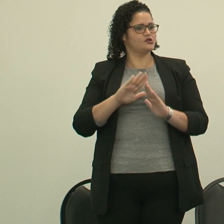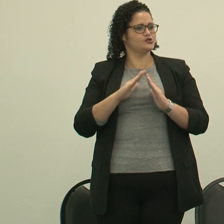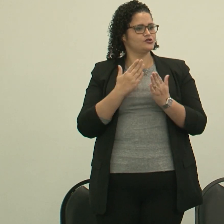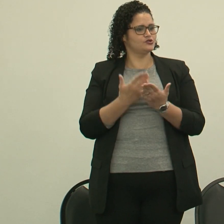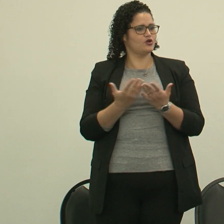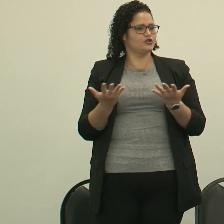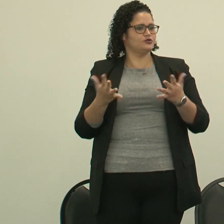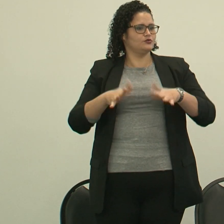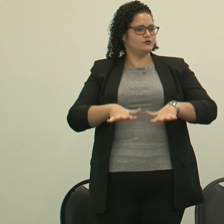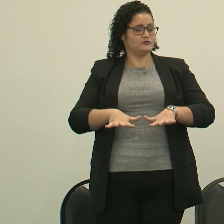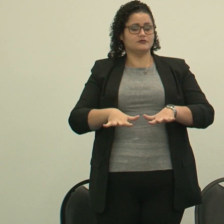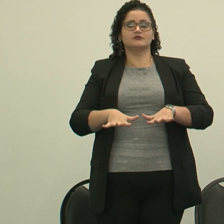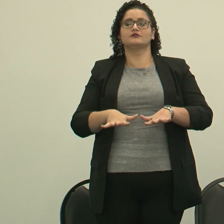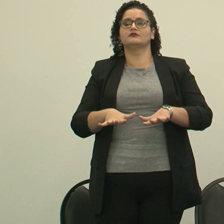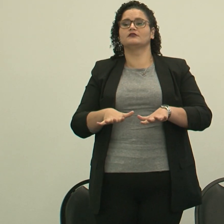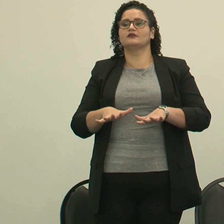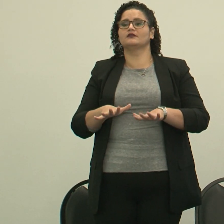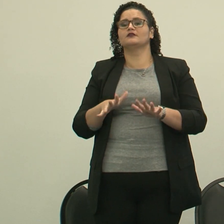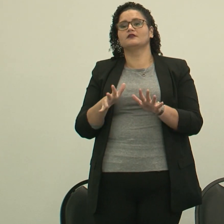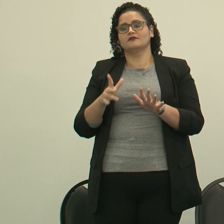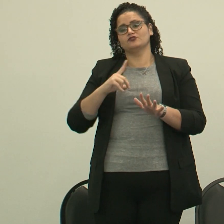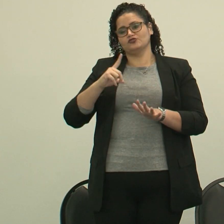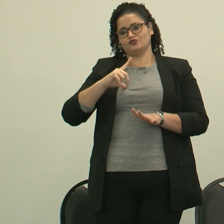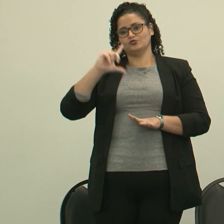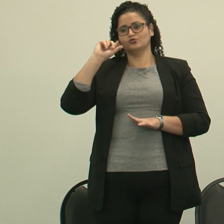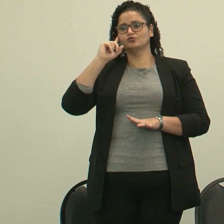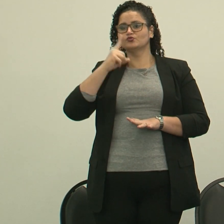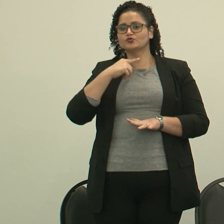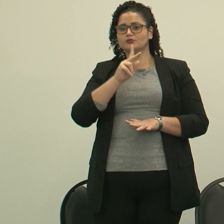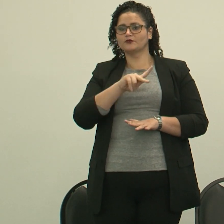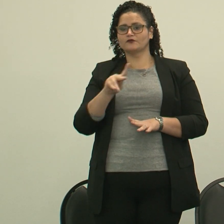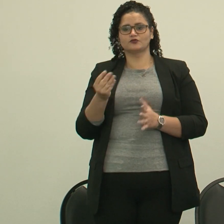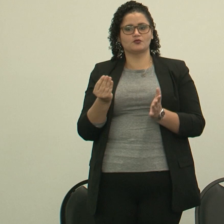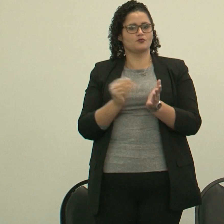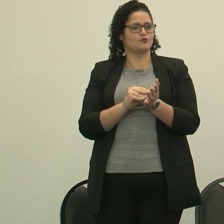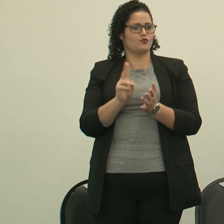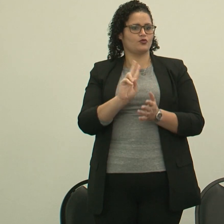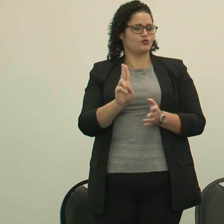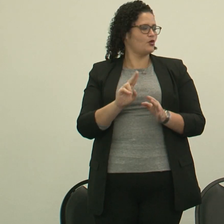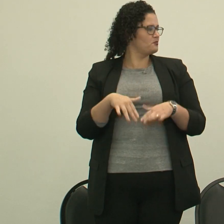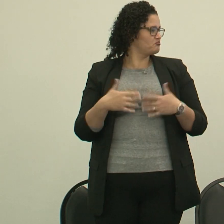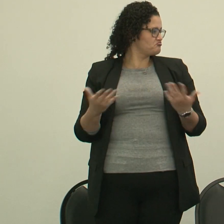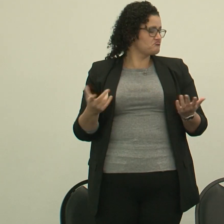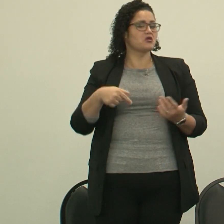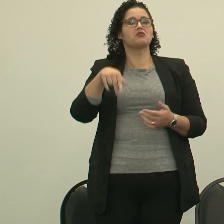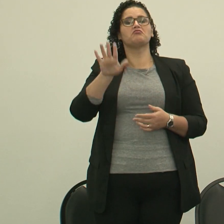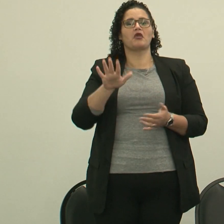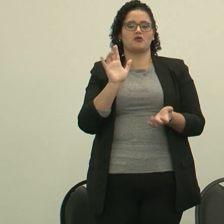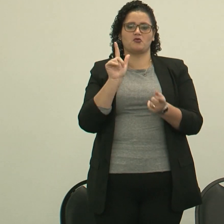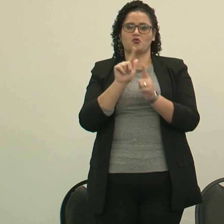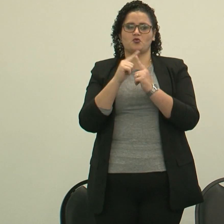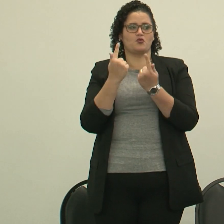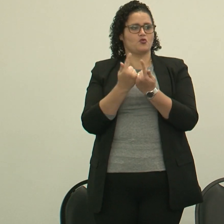escola inclusiva com surdos. Os professores não colocaram o nome deles, então não sei nem quem é o grupo.